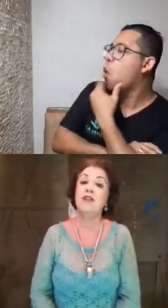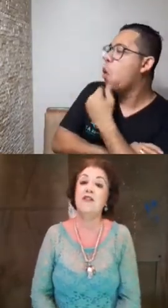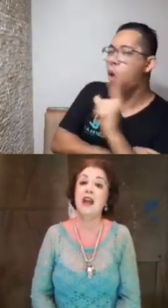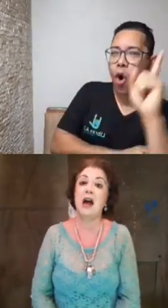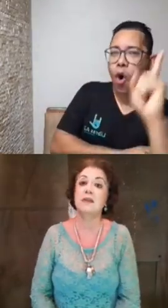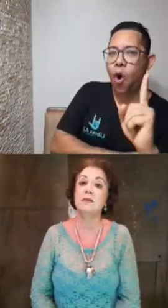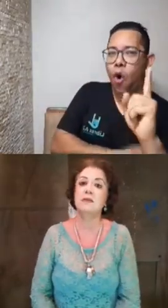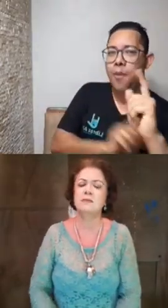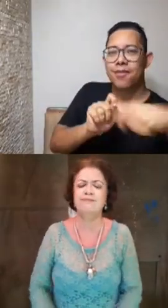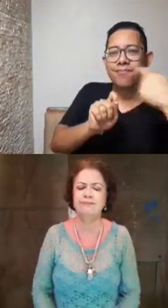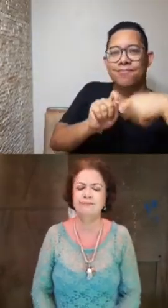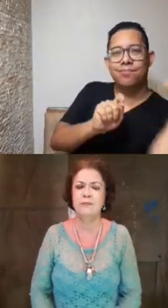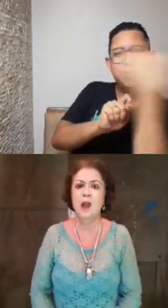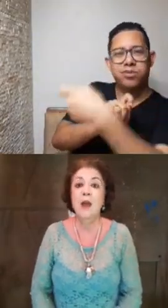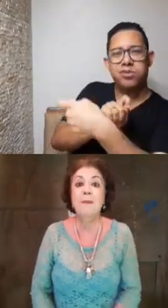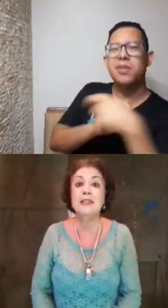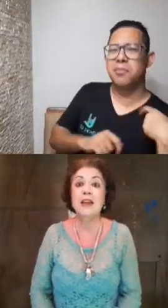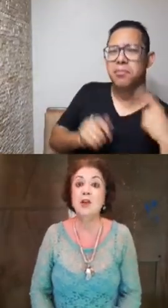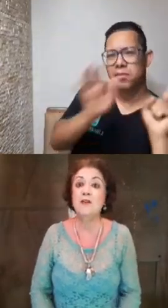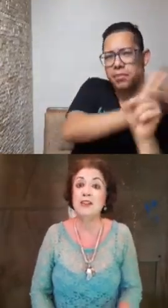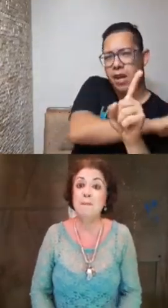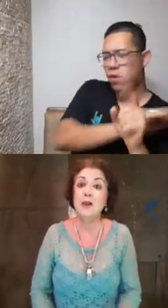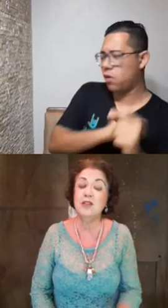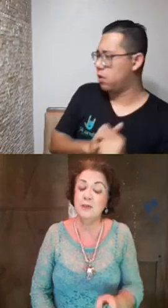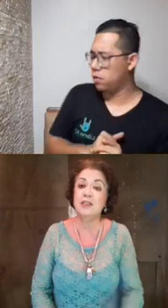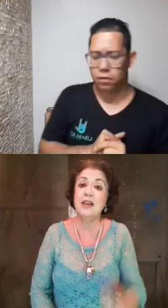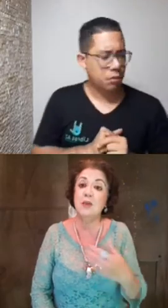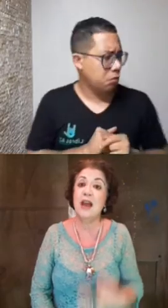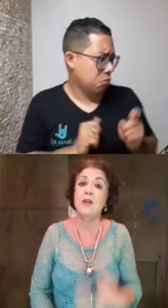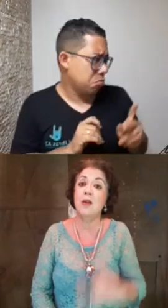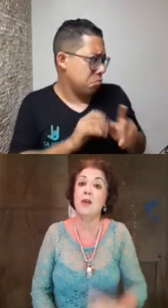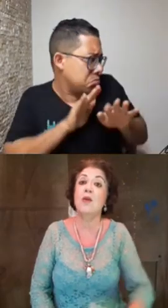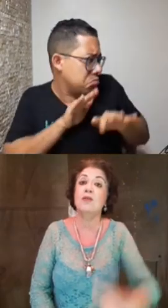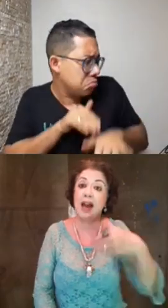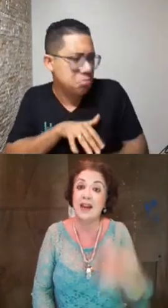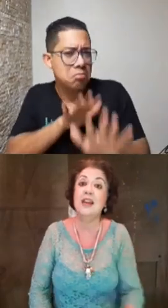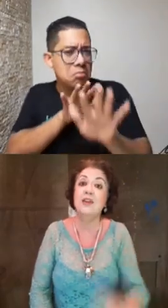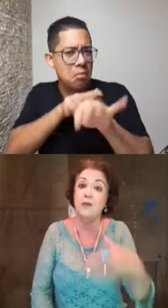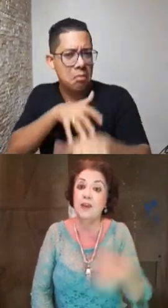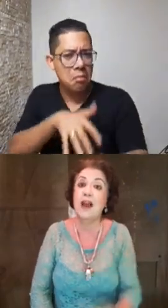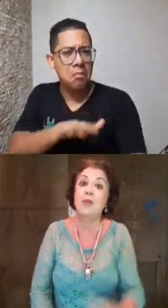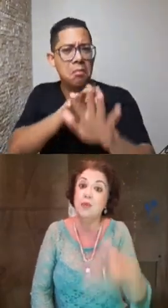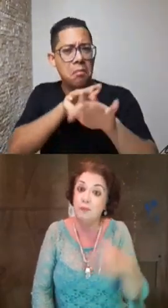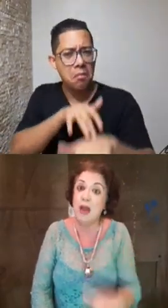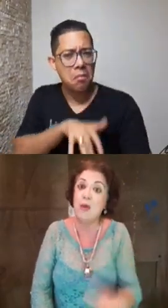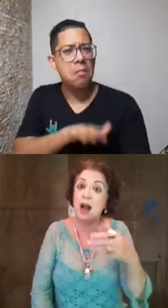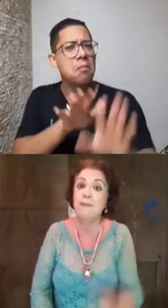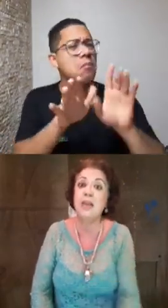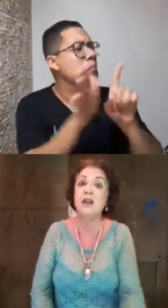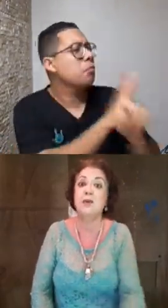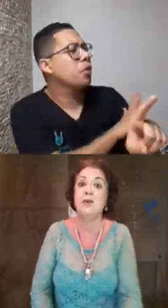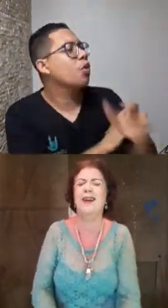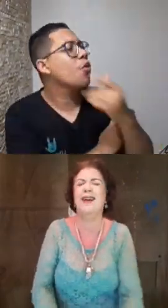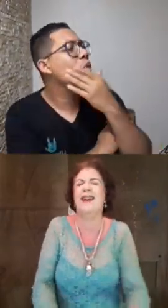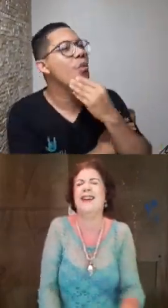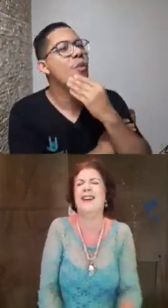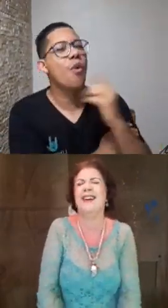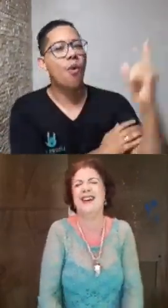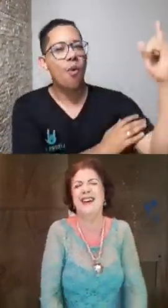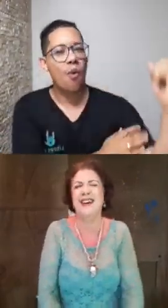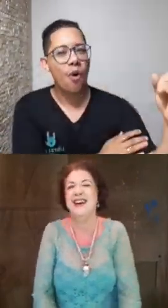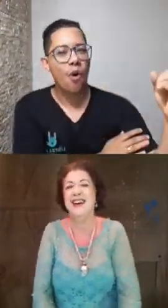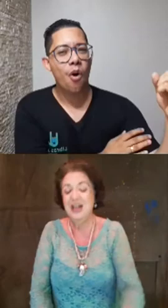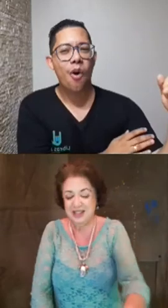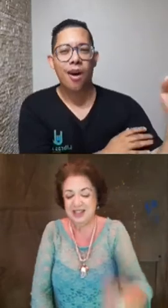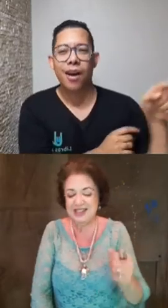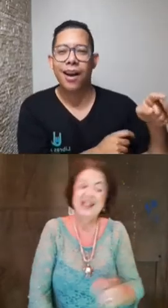pode lhe falar. Pescador, você pode me dizer o que é que eu vou encontrar aqui no final do meu caminho?